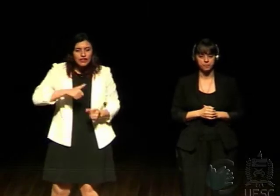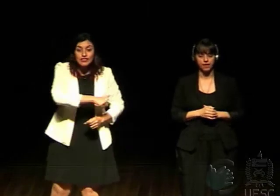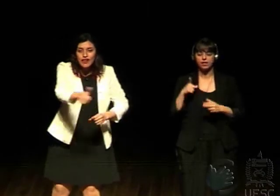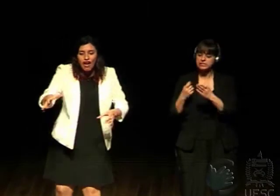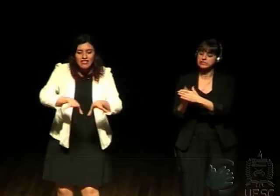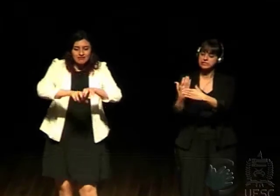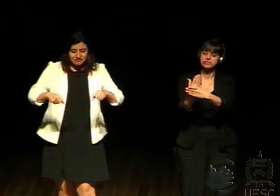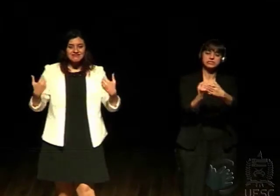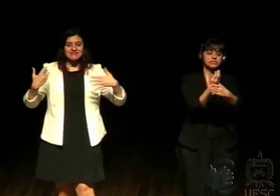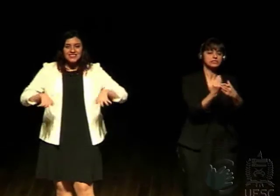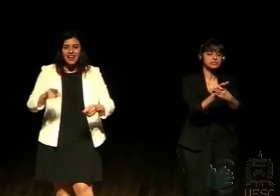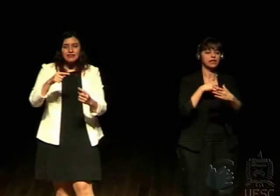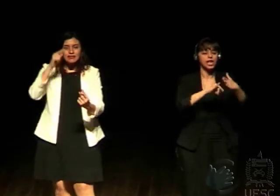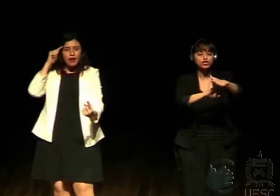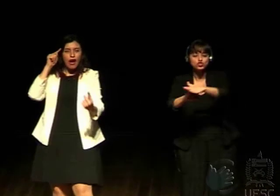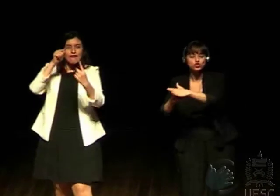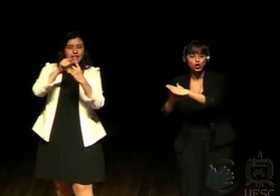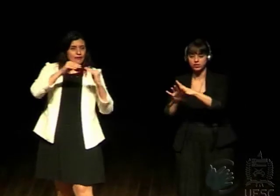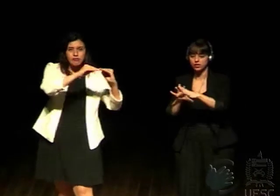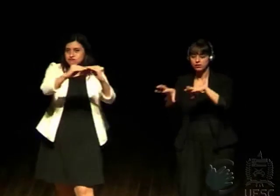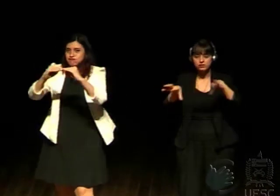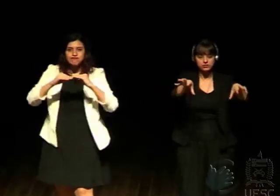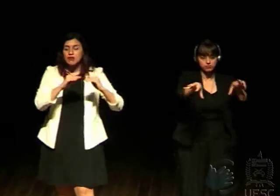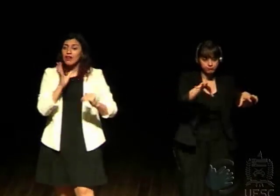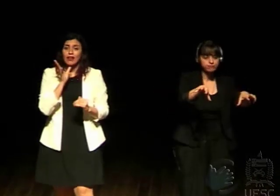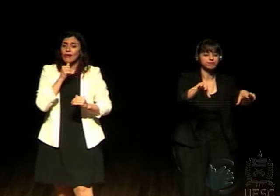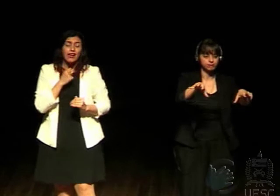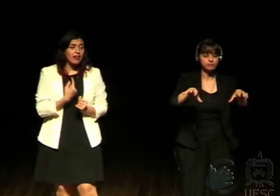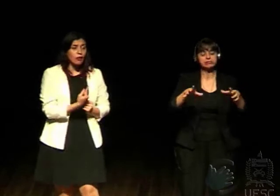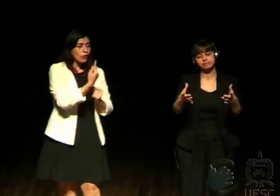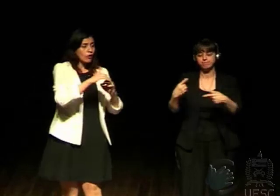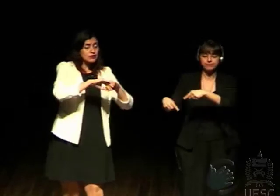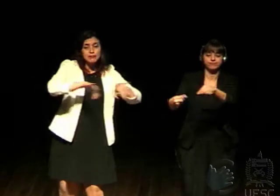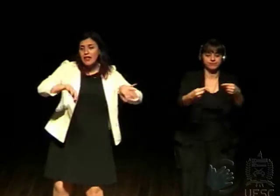distintas iniciativas de sectores, pero de manera aislada.